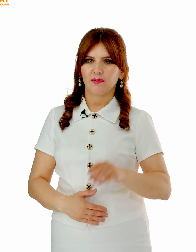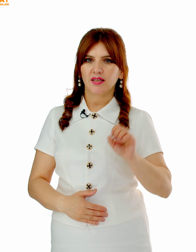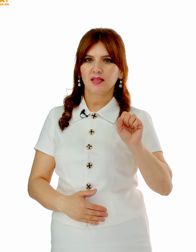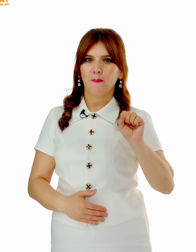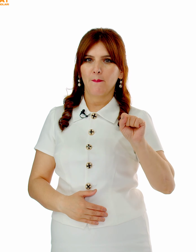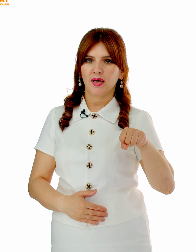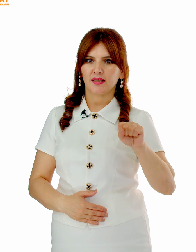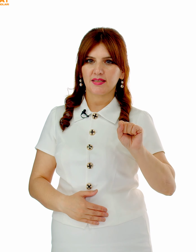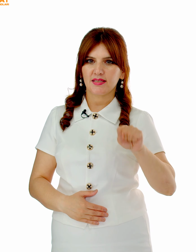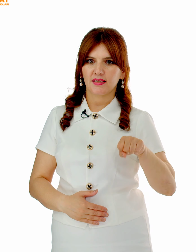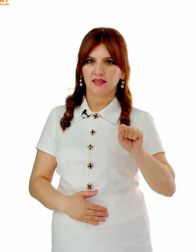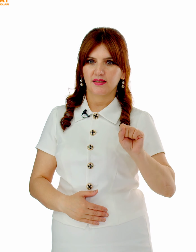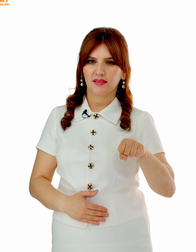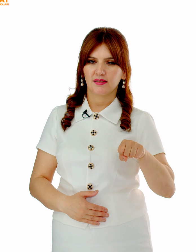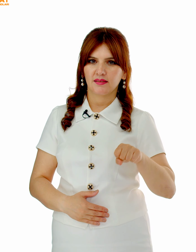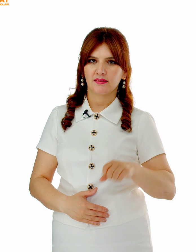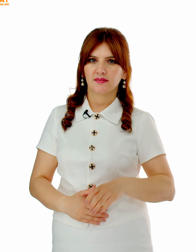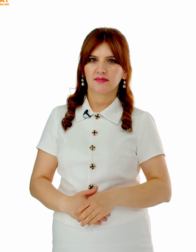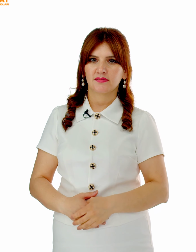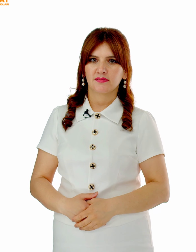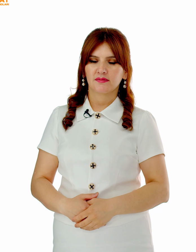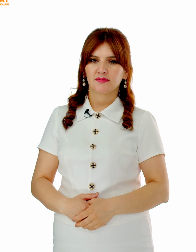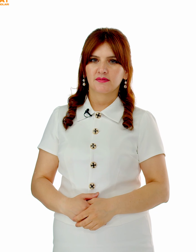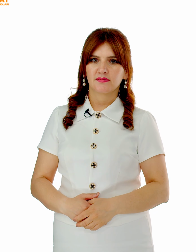Qaytaraman. Mototsikl.